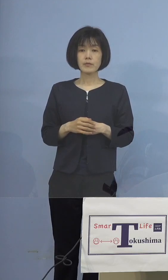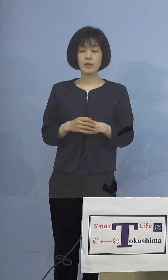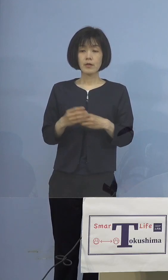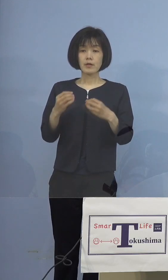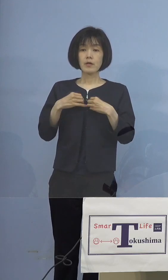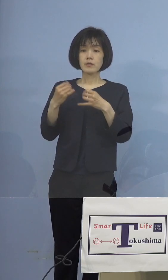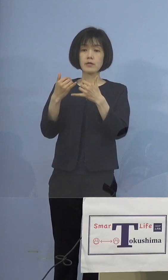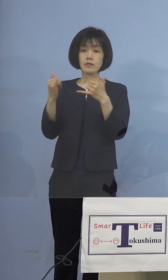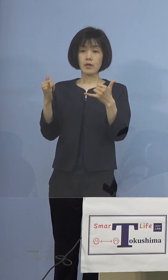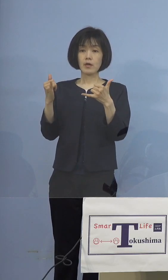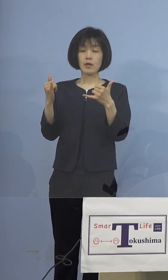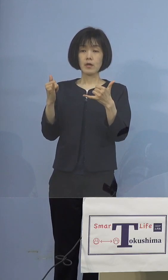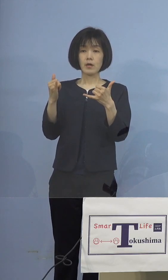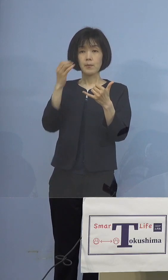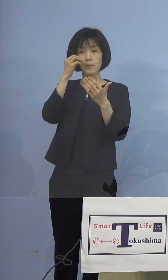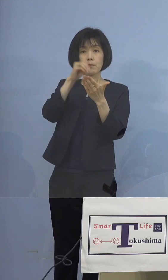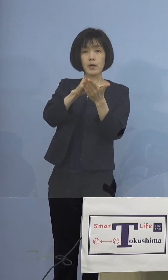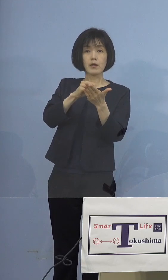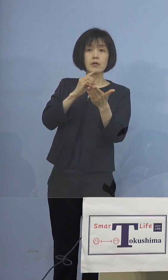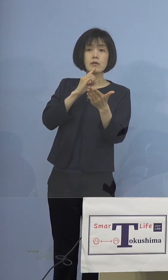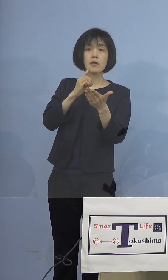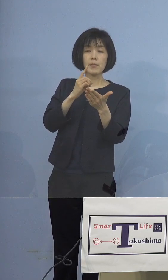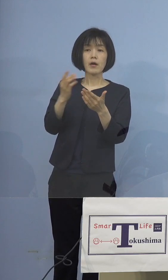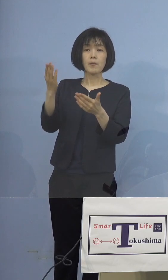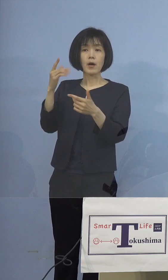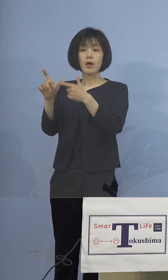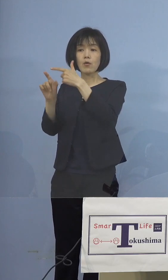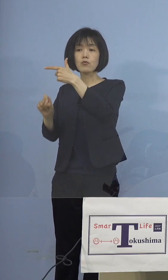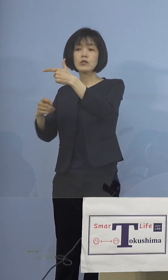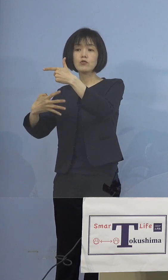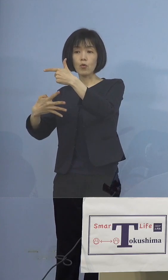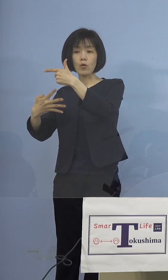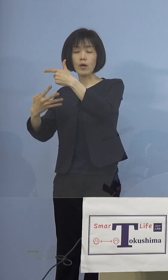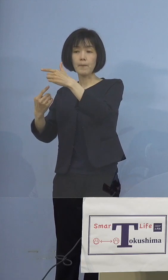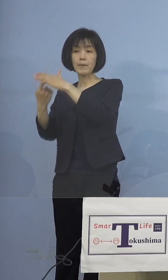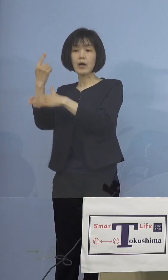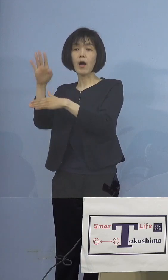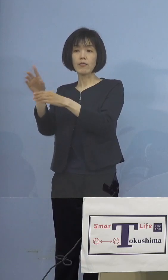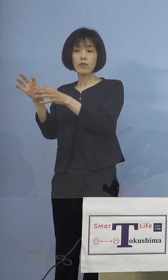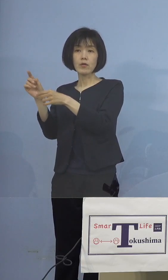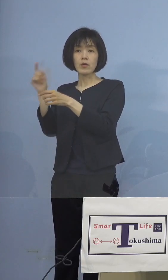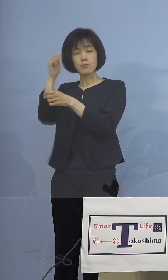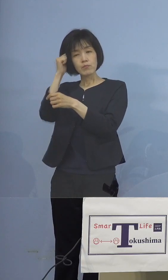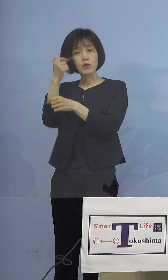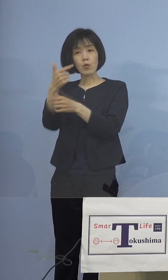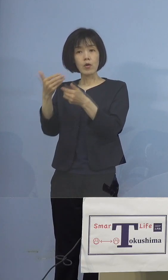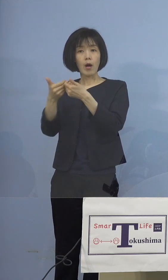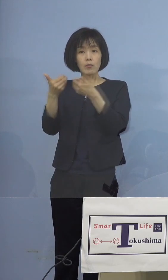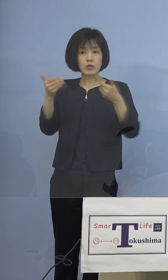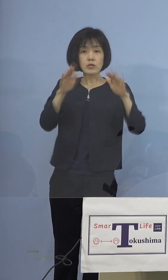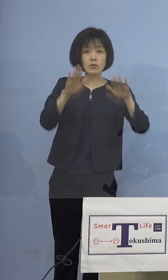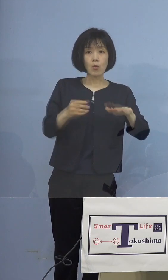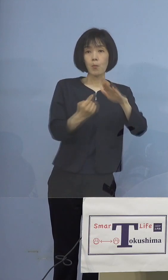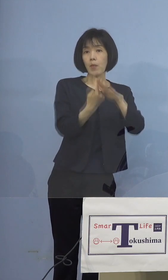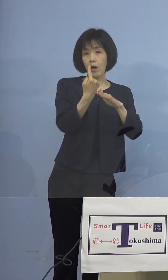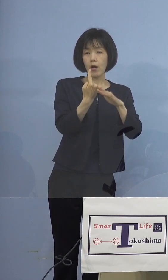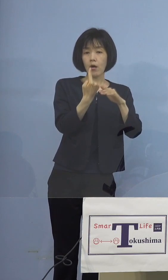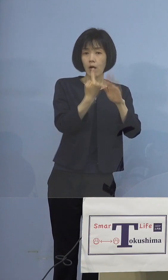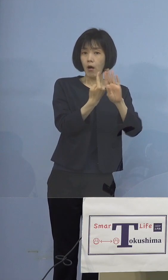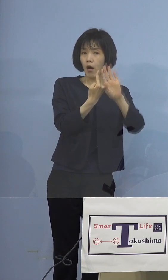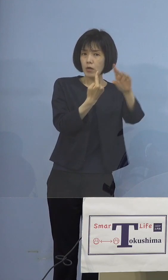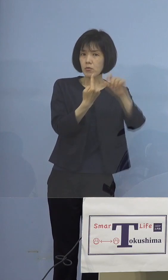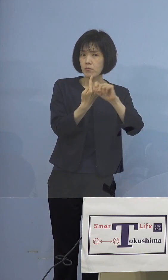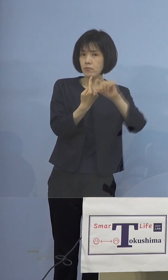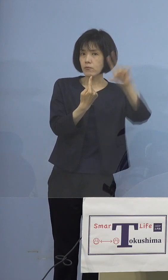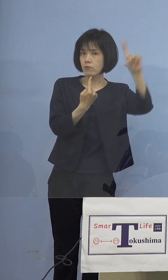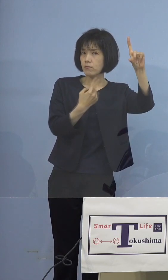新規感染者が確認されたのは6月4日以来6日ぶりのことであり、ここから感染が再拡大する